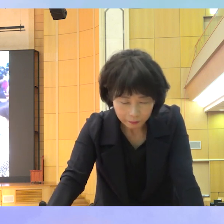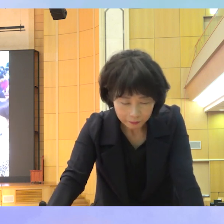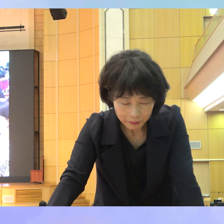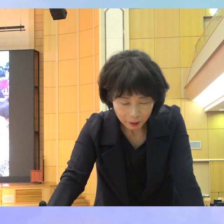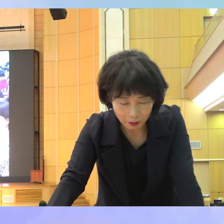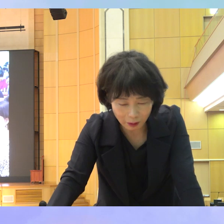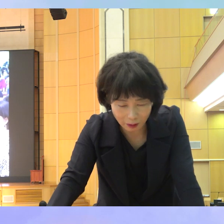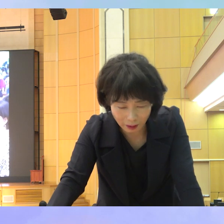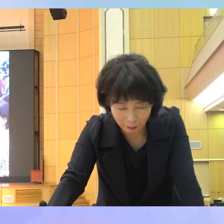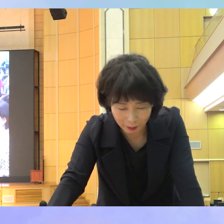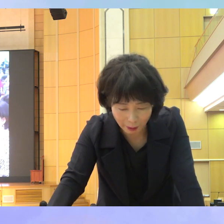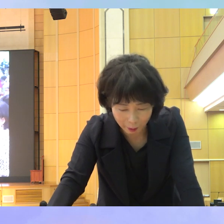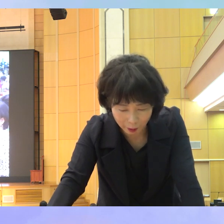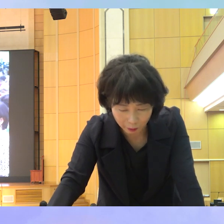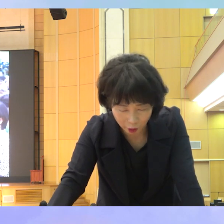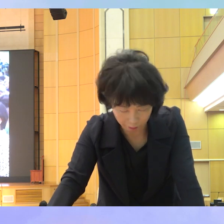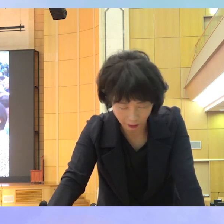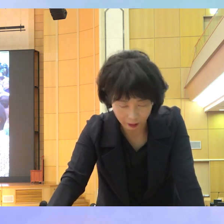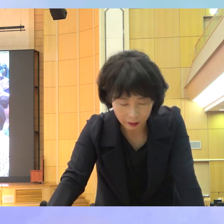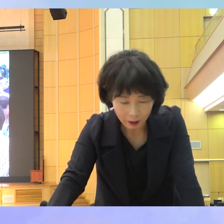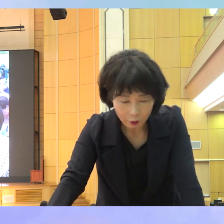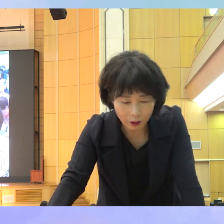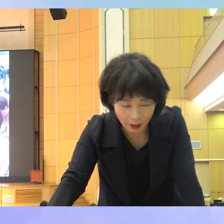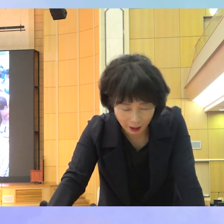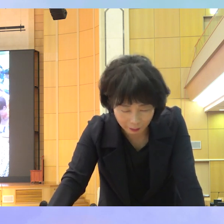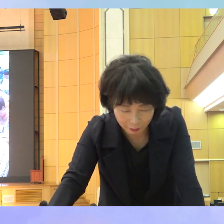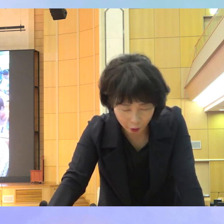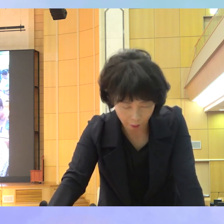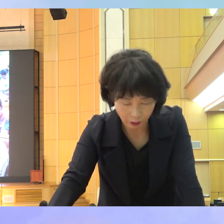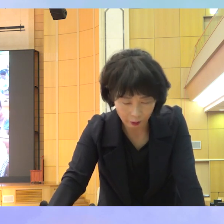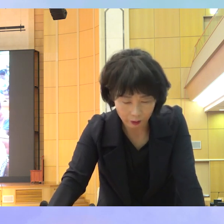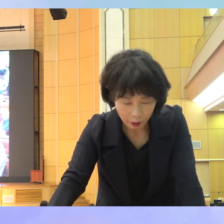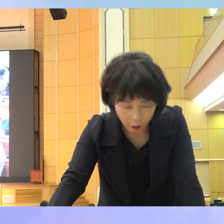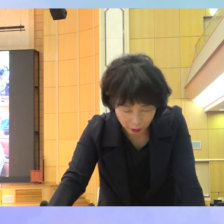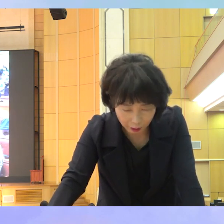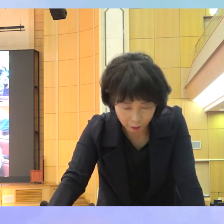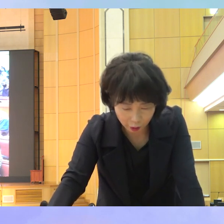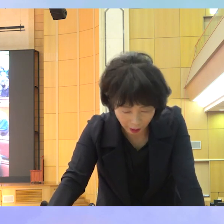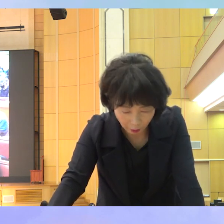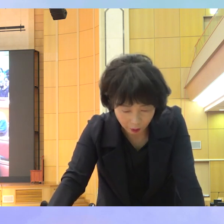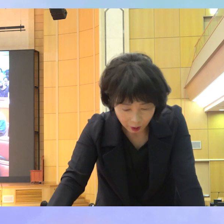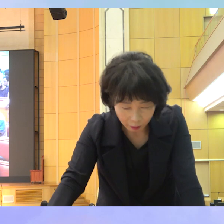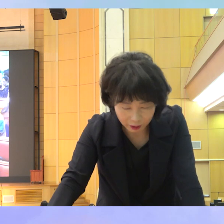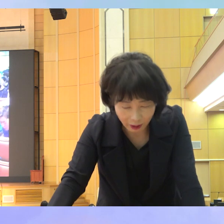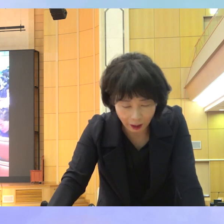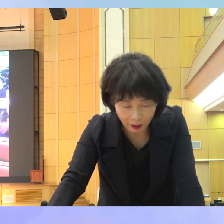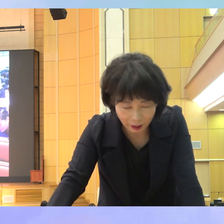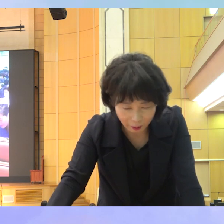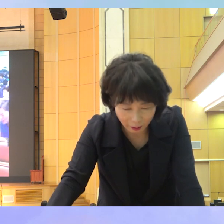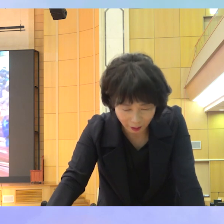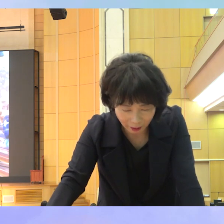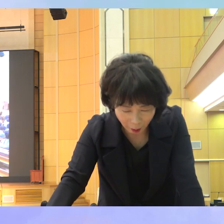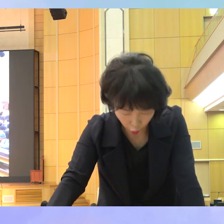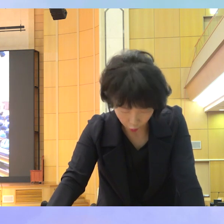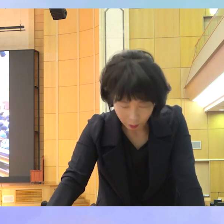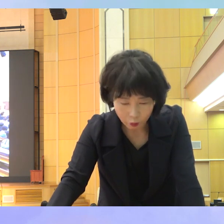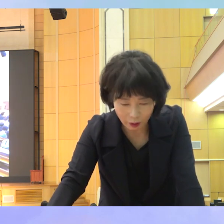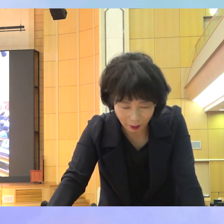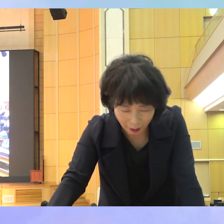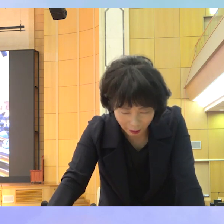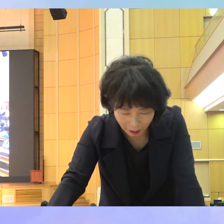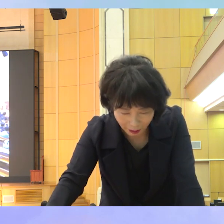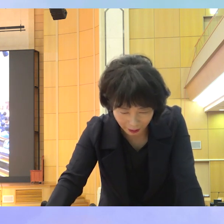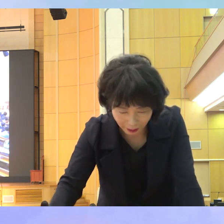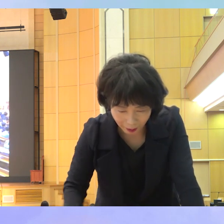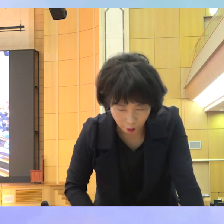있습니다. 주여, 예수 그리스도 이전은 모든 것이 내 삶은 죽고였지만 이제 예수님의 은혜로 옷